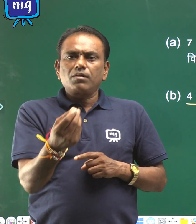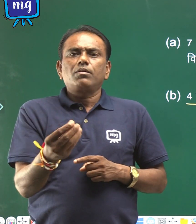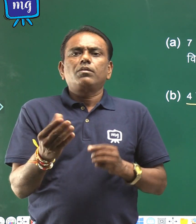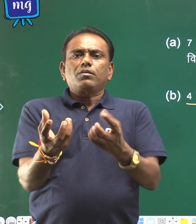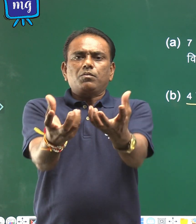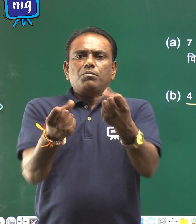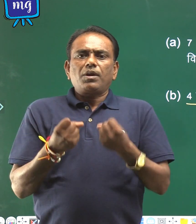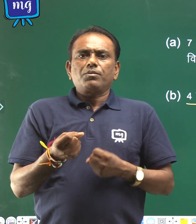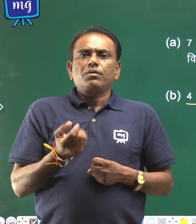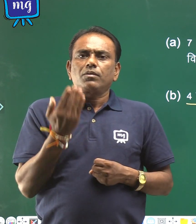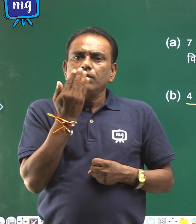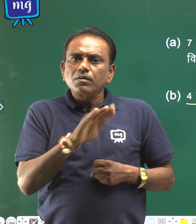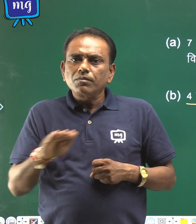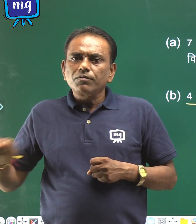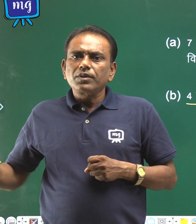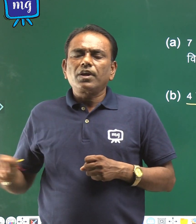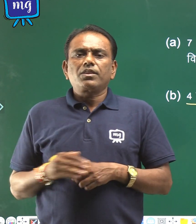प्राप्त करने वाले विद्यार्थी।